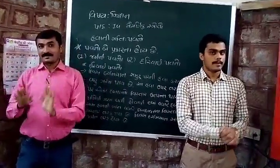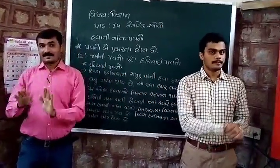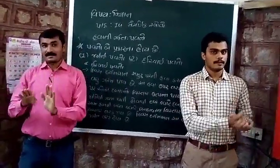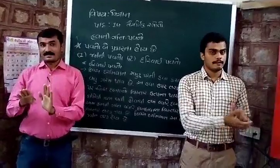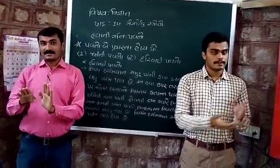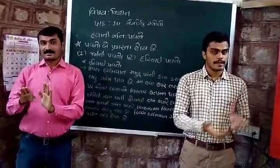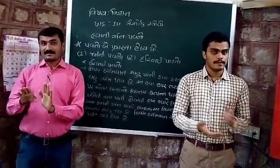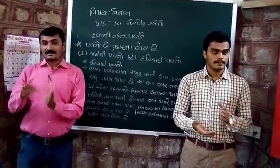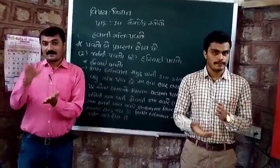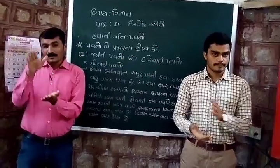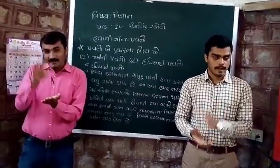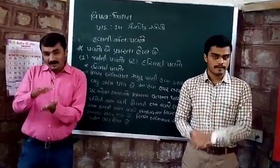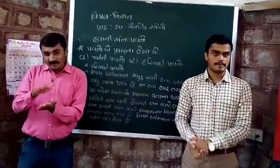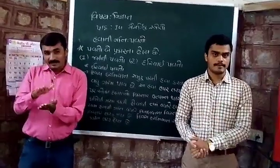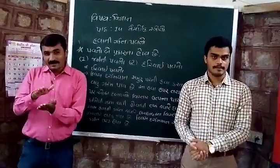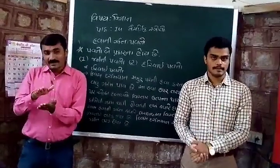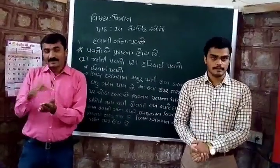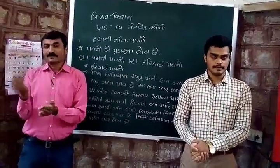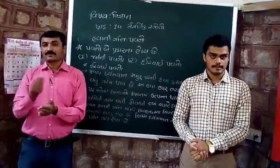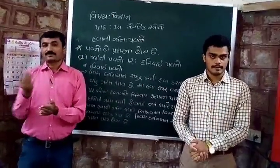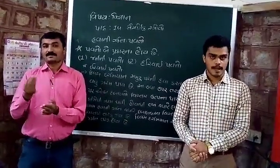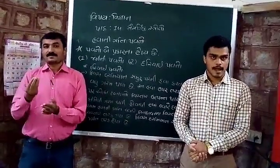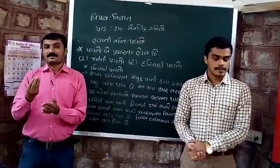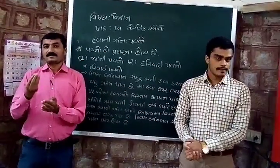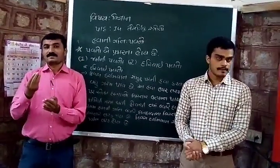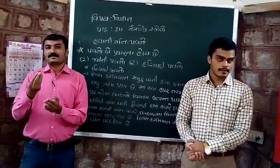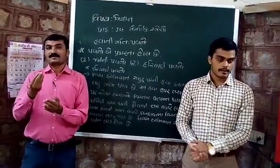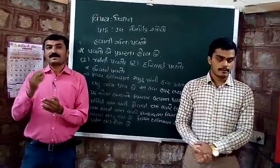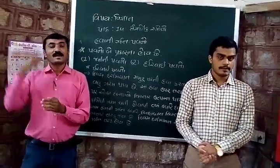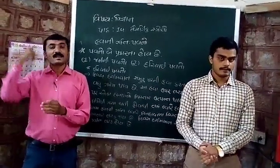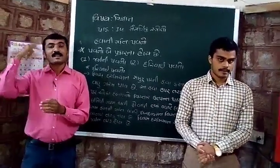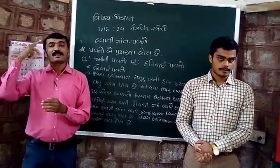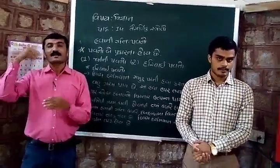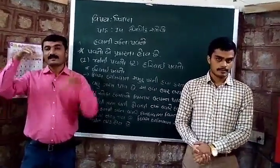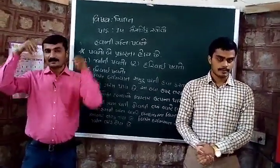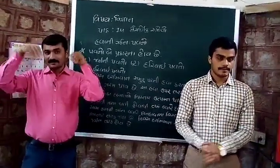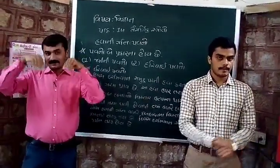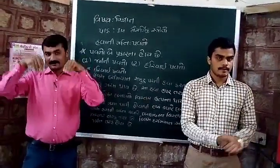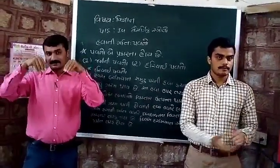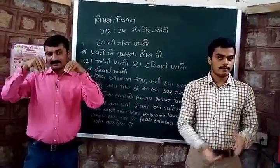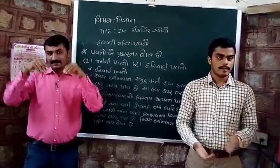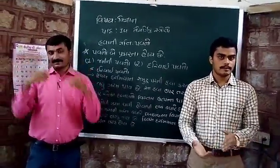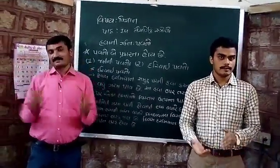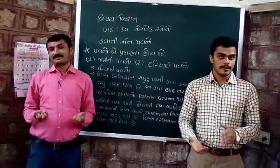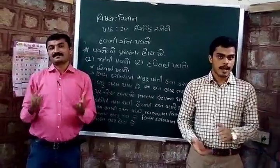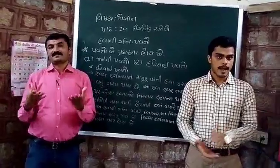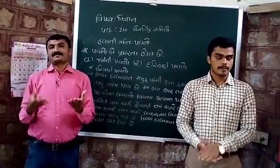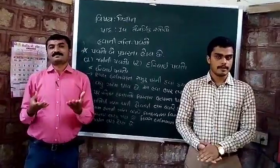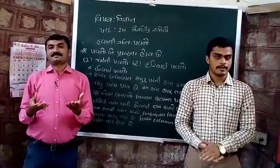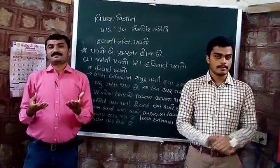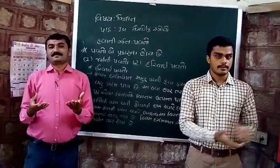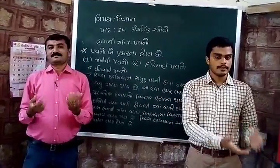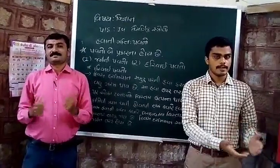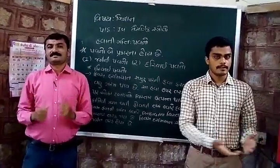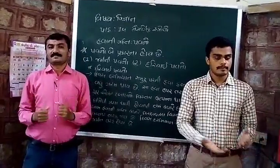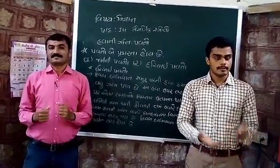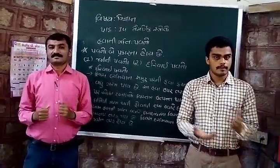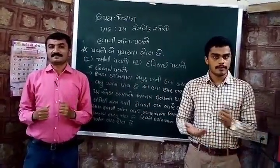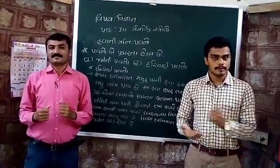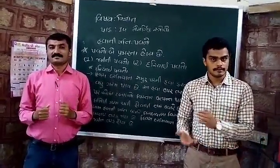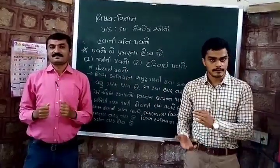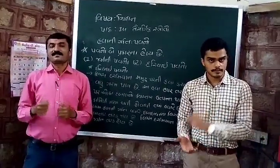તેમાં વરસાદ આવે છે. આથી હવાની વાત કે જે પવન દ્વારા આપણે દરિયા